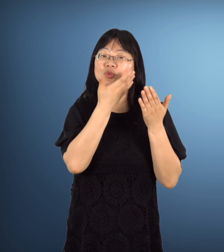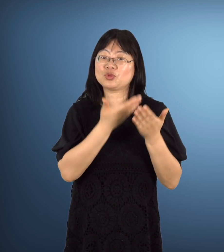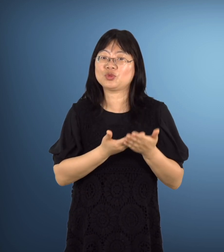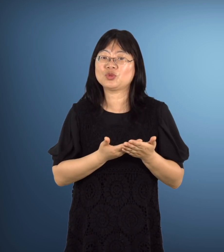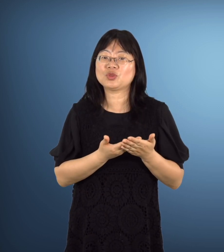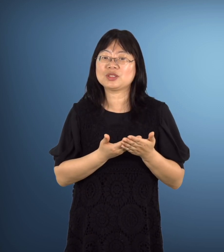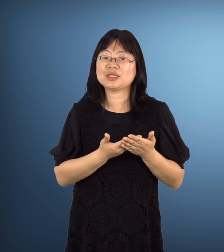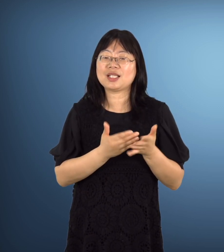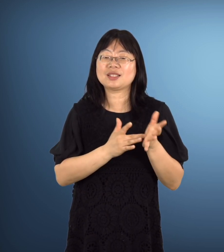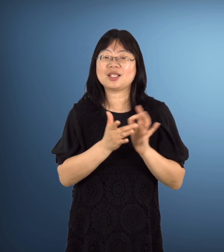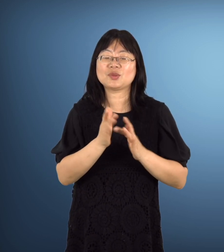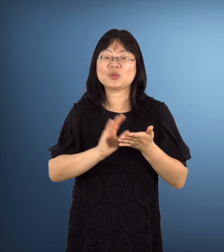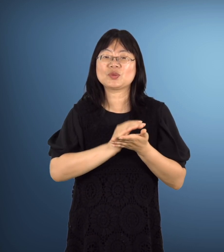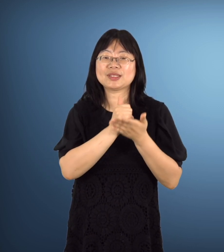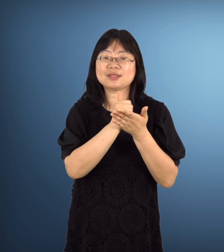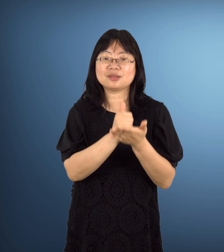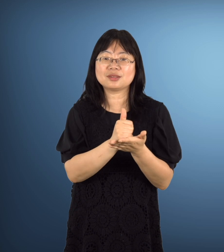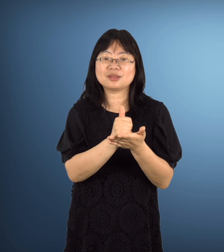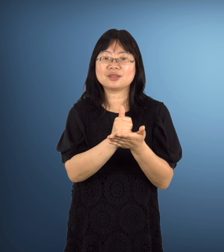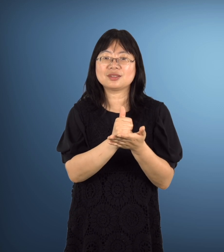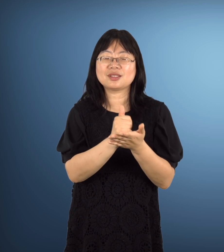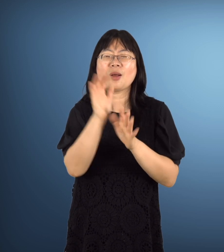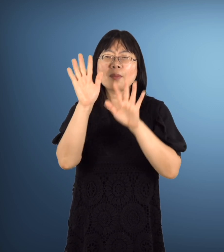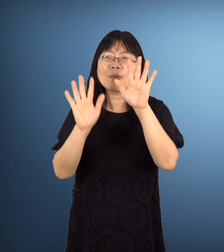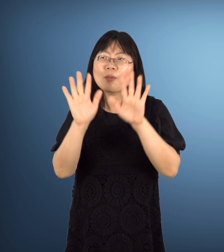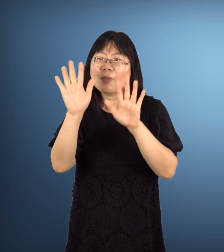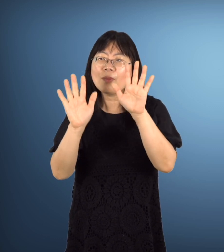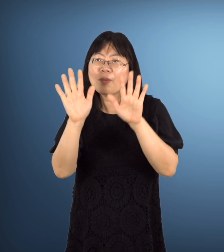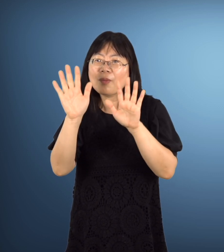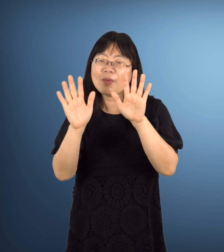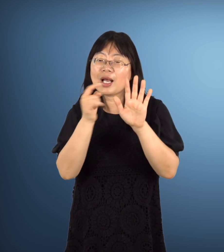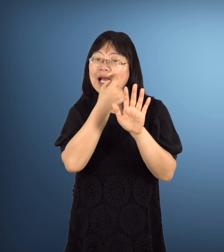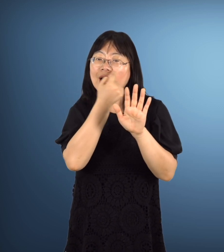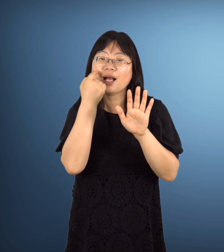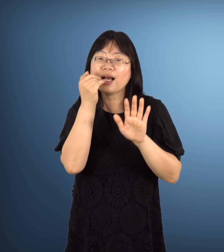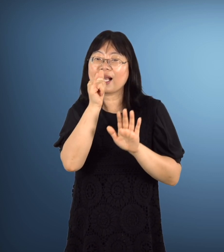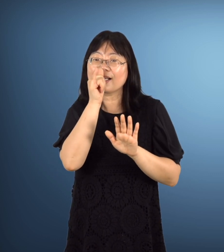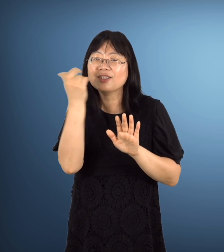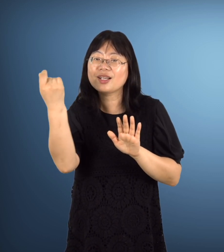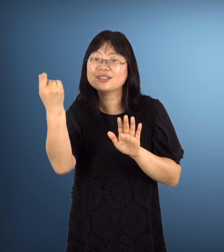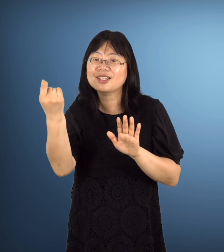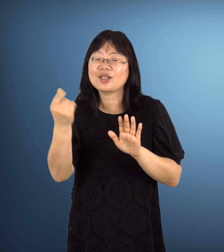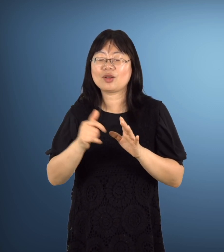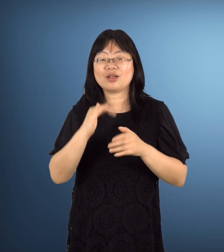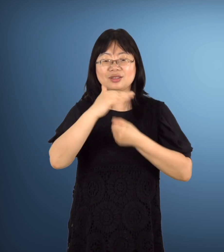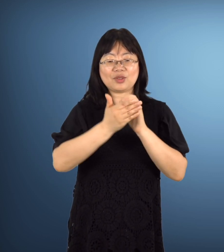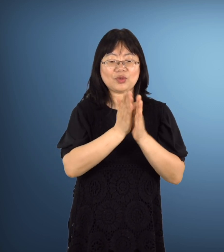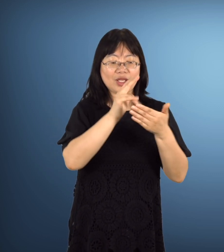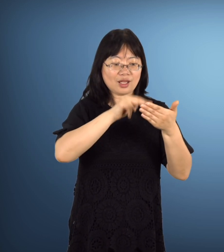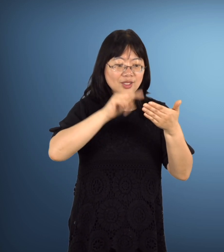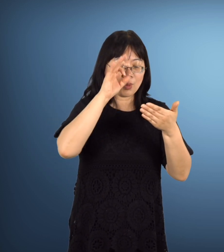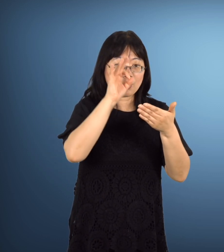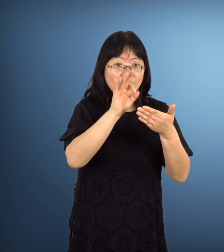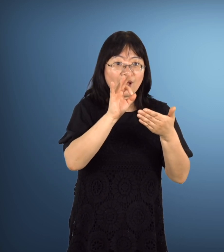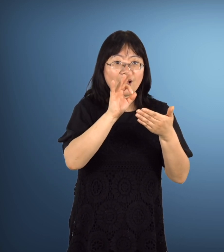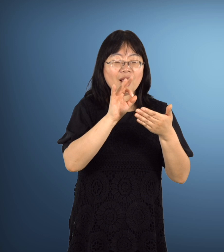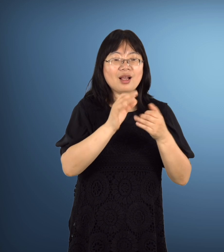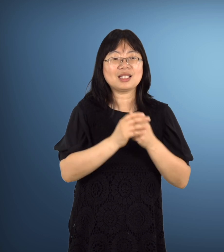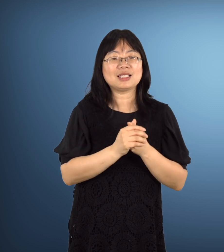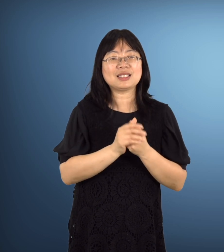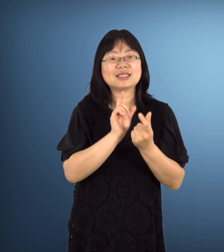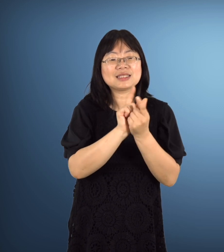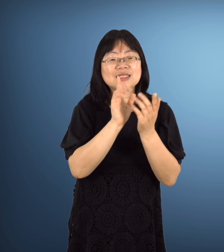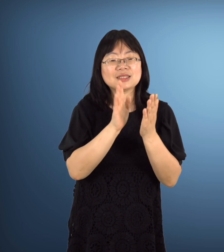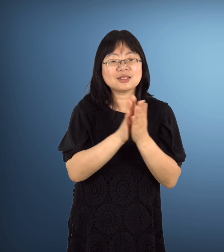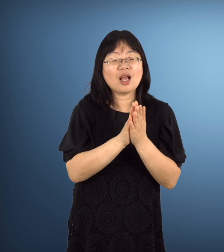중요한 예수 그리스도의 퍼포먼스입니다. 성경에는 신이